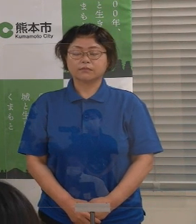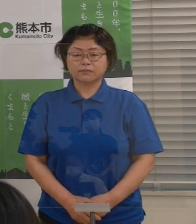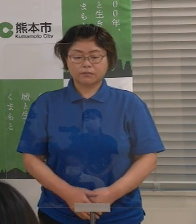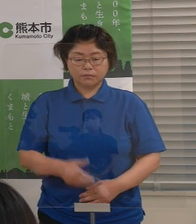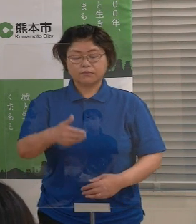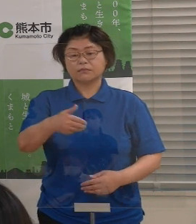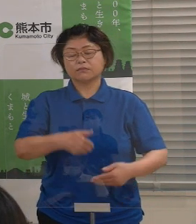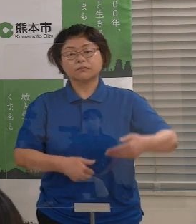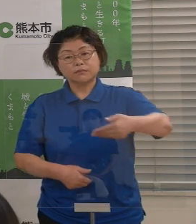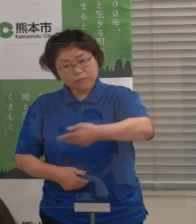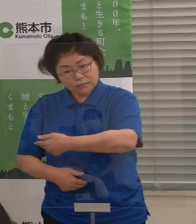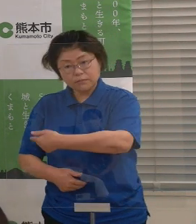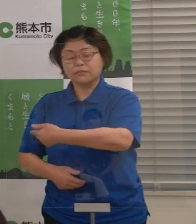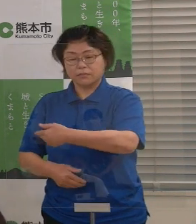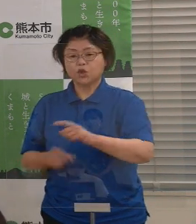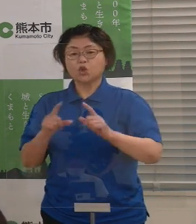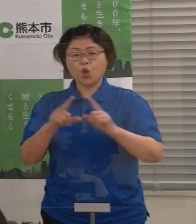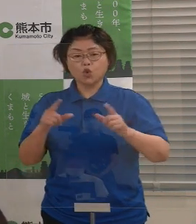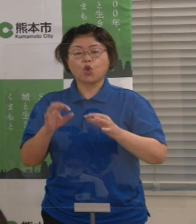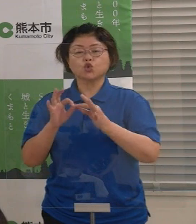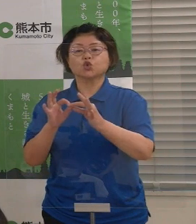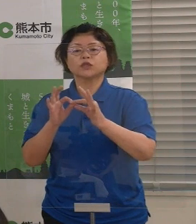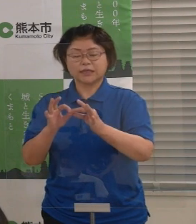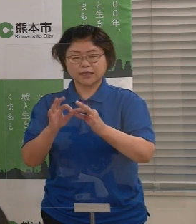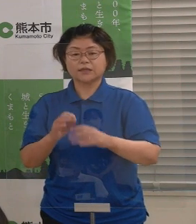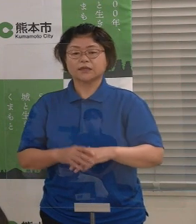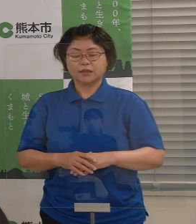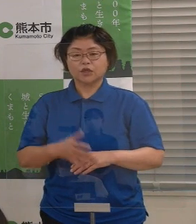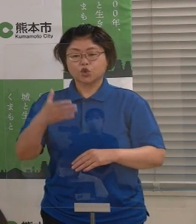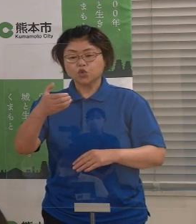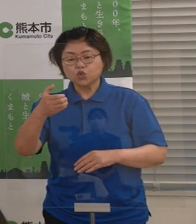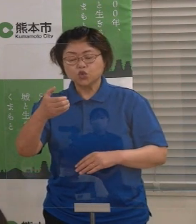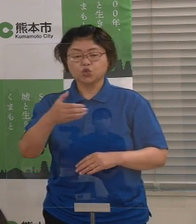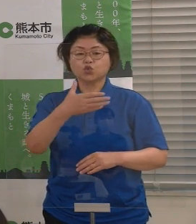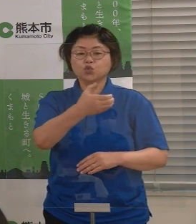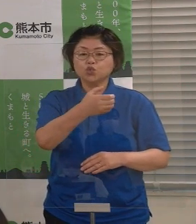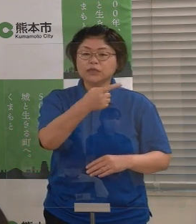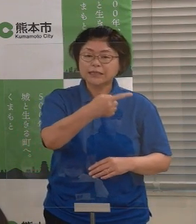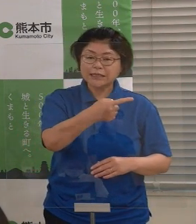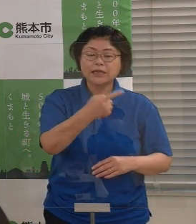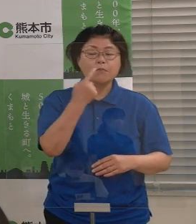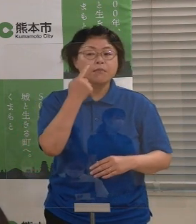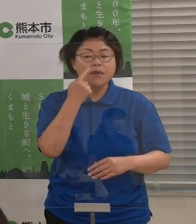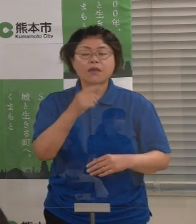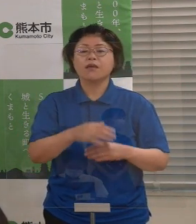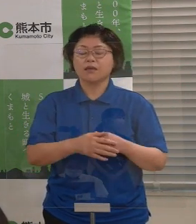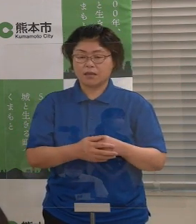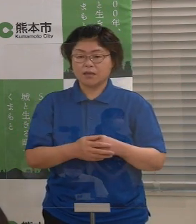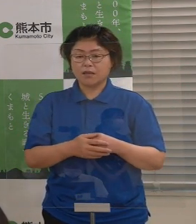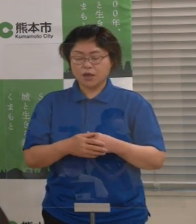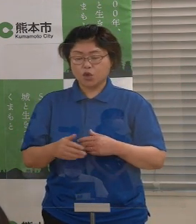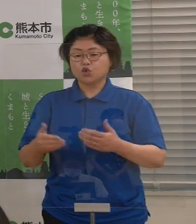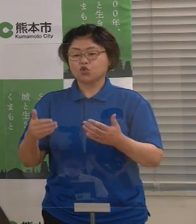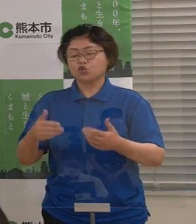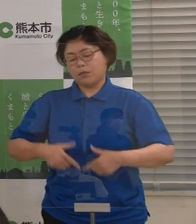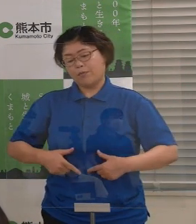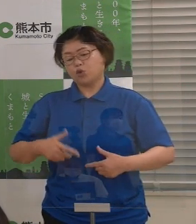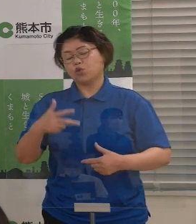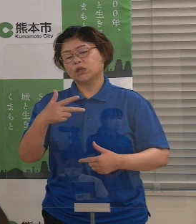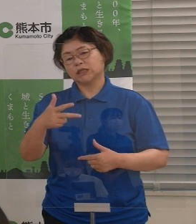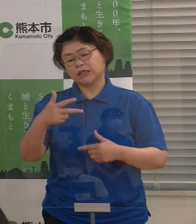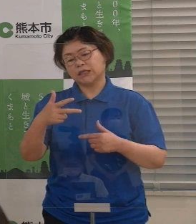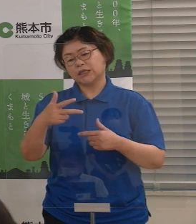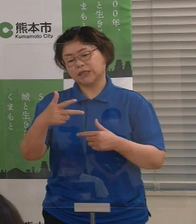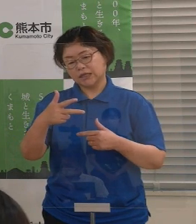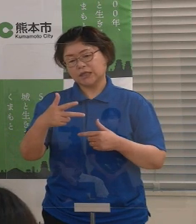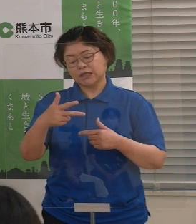患者の共同写真です。90例目、91例目の方が熊本市内の飲食店で飲食を